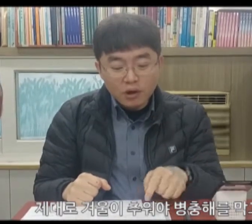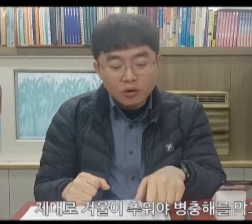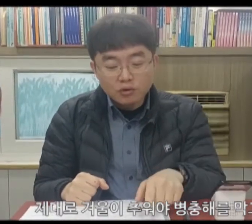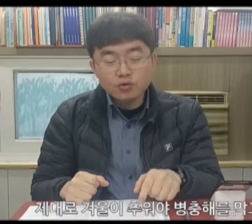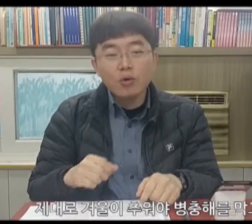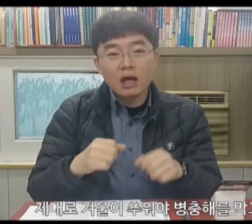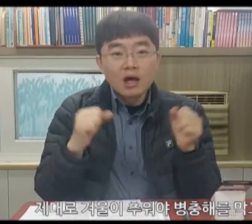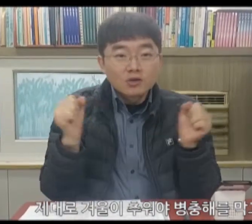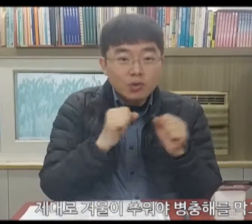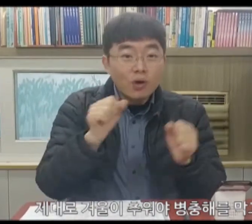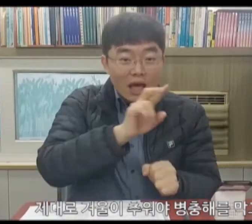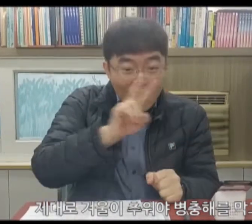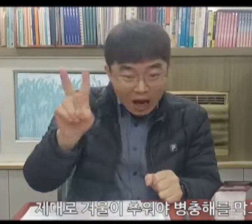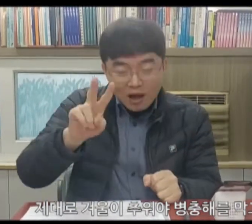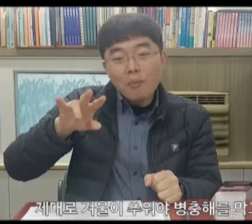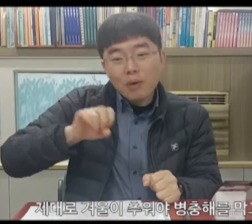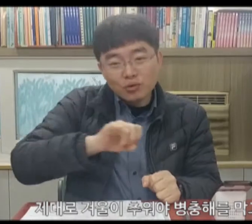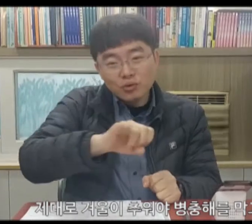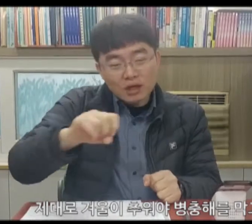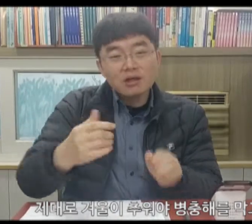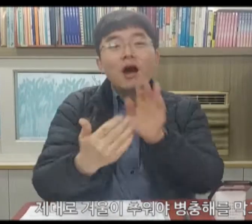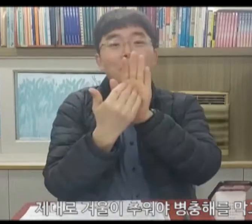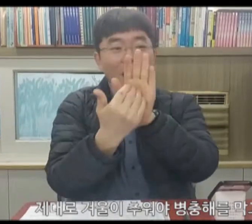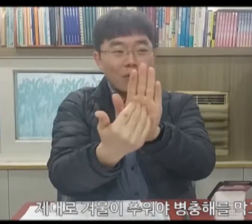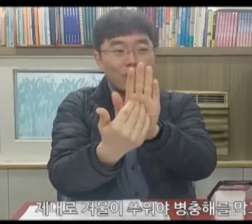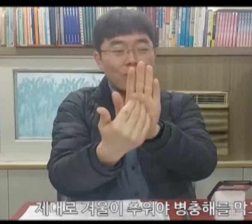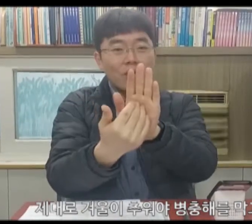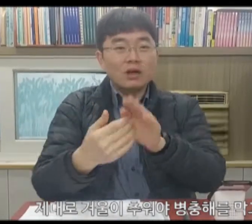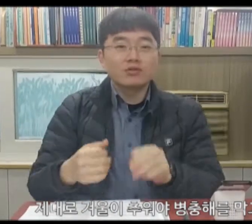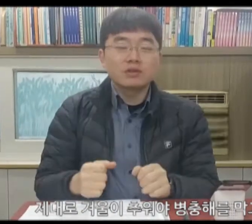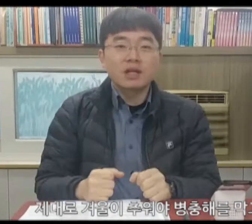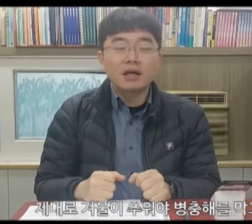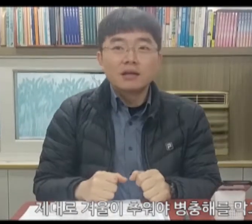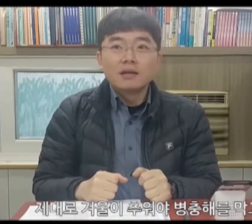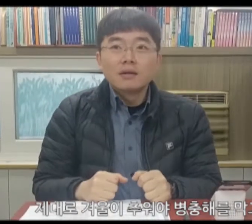여기도 추워야 병충해를 막고 할 수 있는데